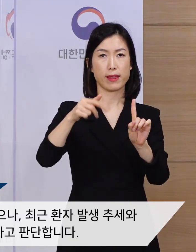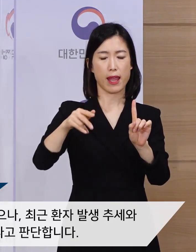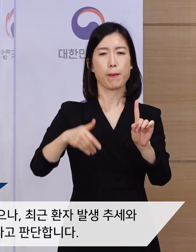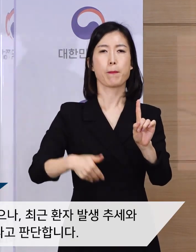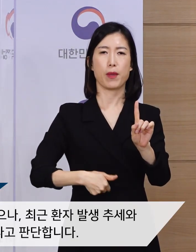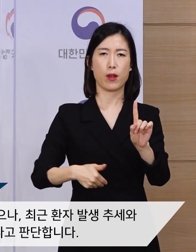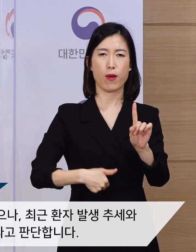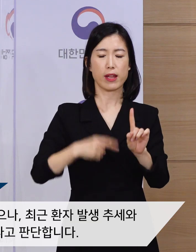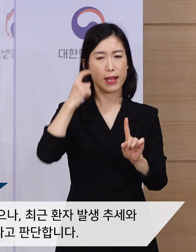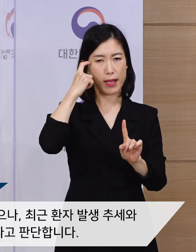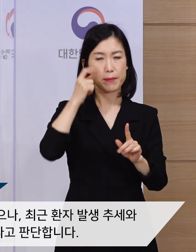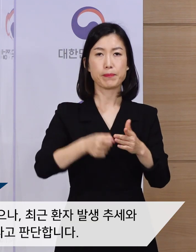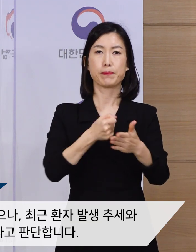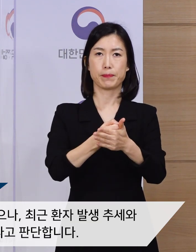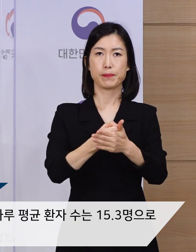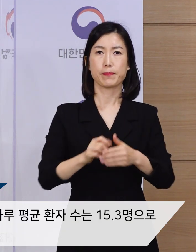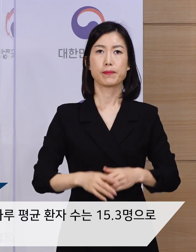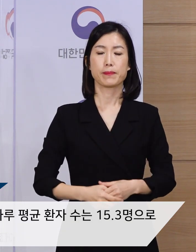필요하다고 판단합니다.